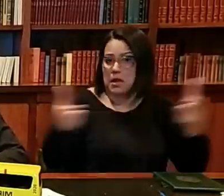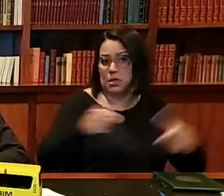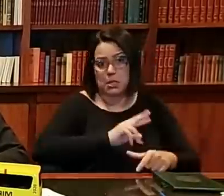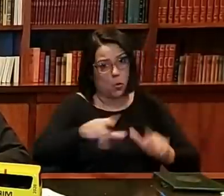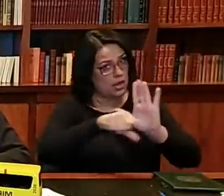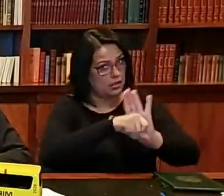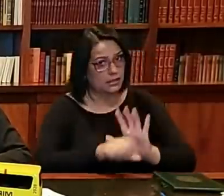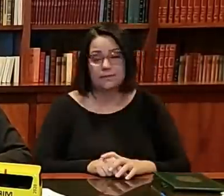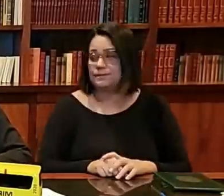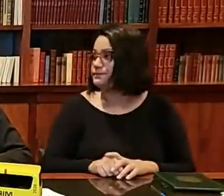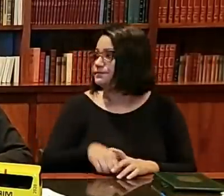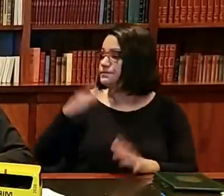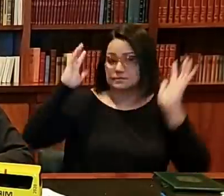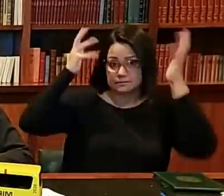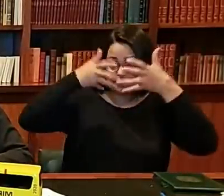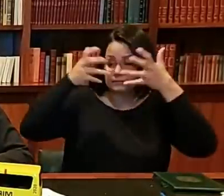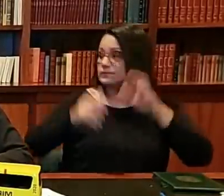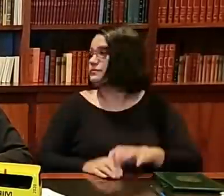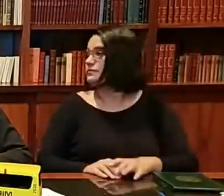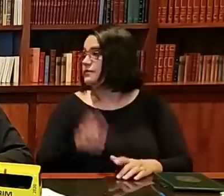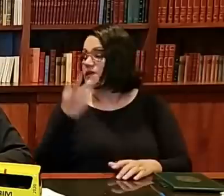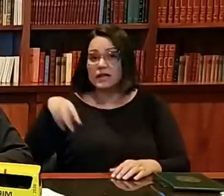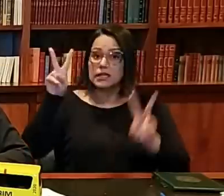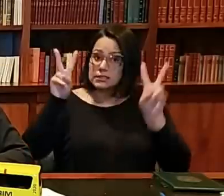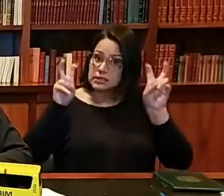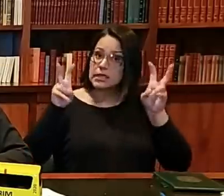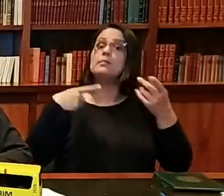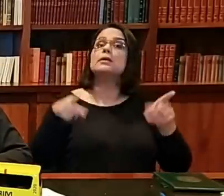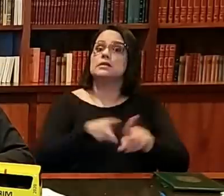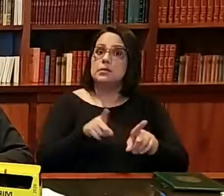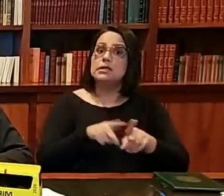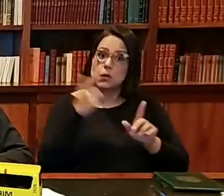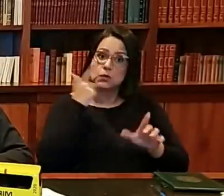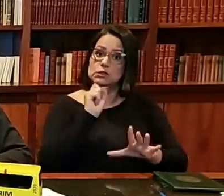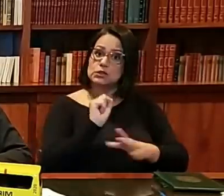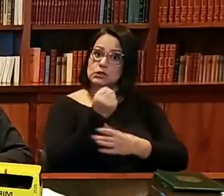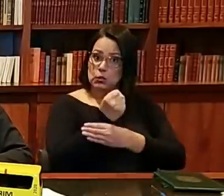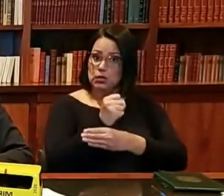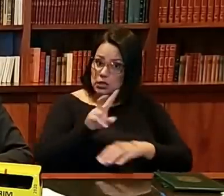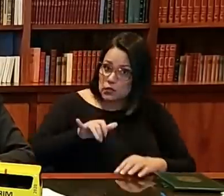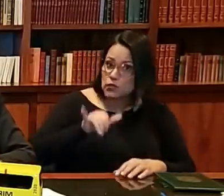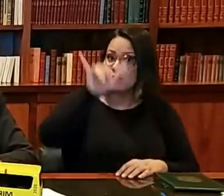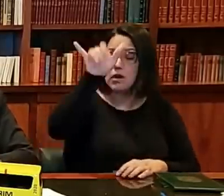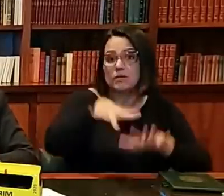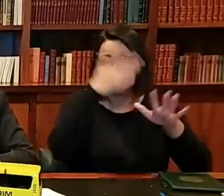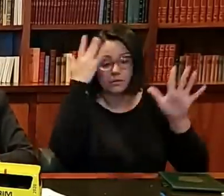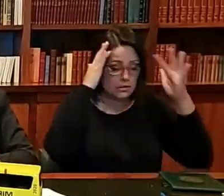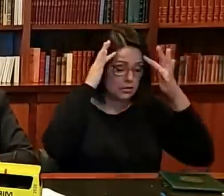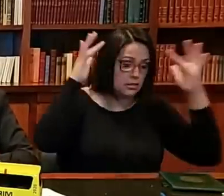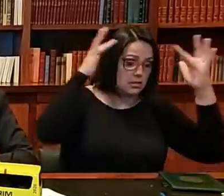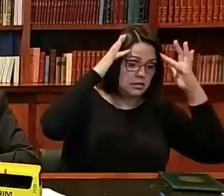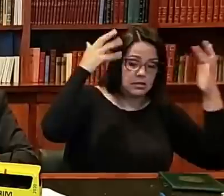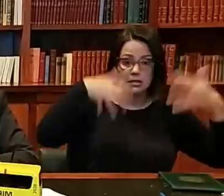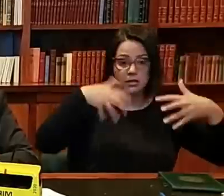Uma coisa só sobre essa parte de voo aí, com toda essa simplificação, mas manteve a segurança de voo também. Manteve isso é importante lembrar, que às vezes as pessoas ficam imaginando exatamente. Que